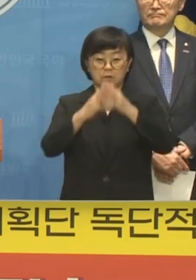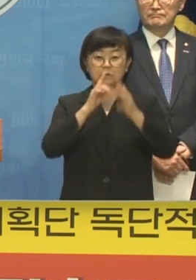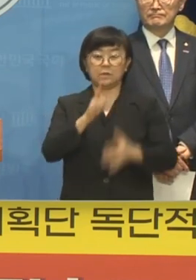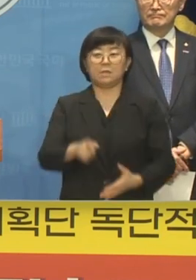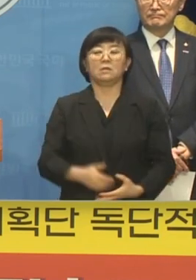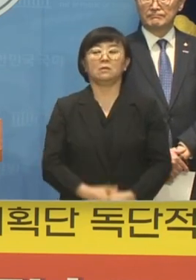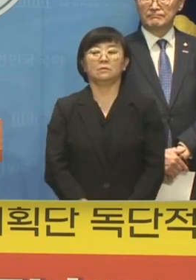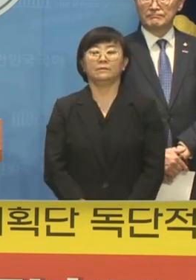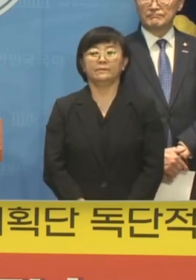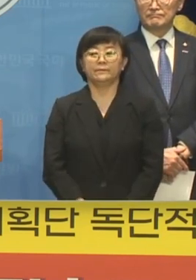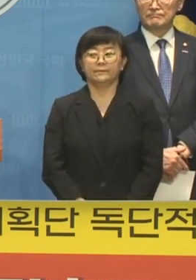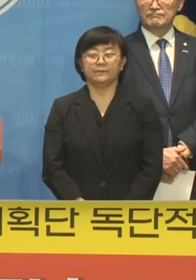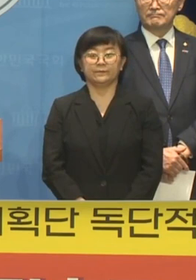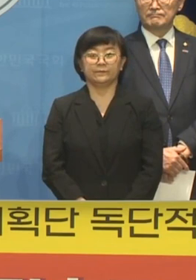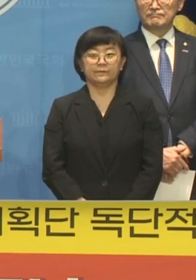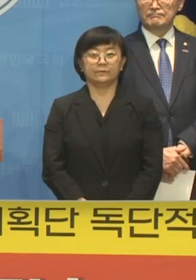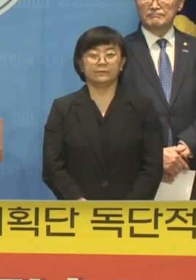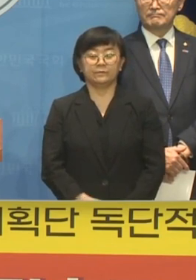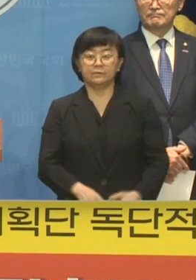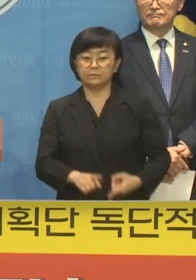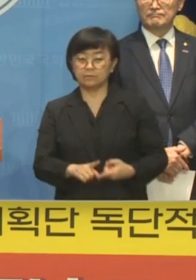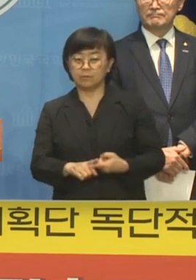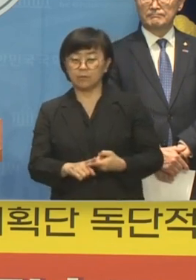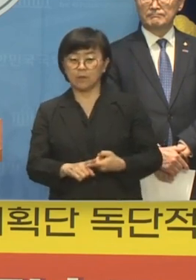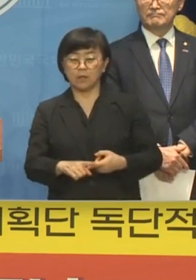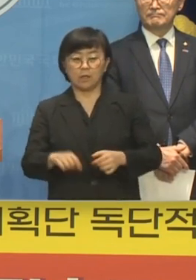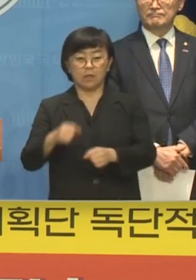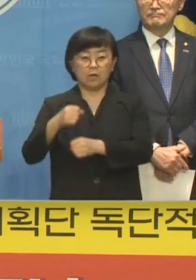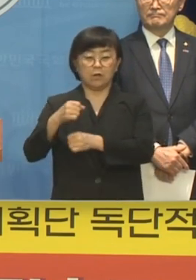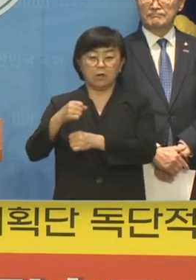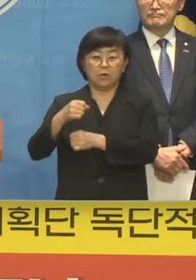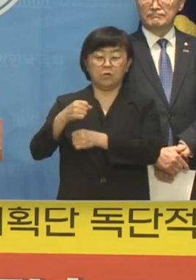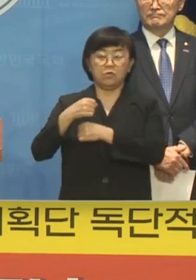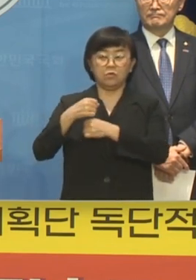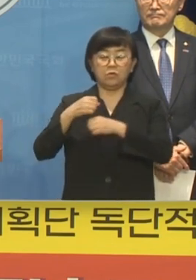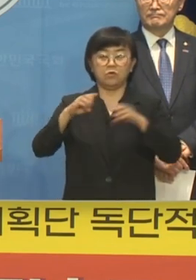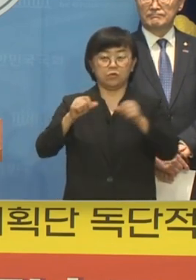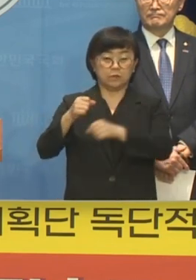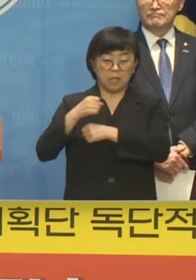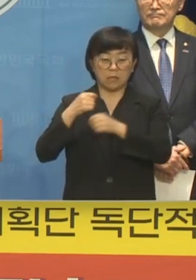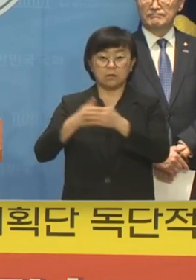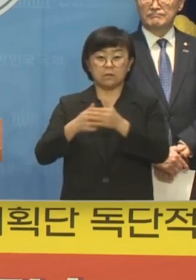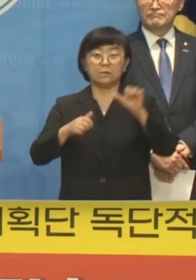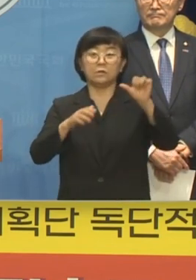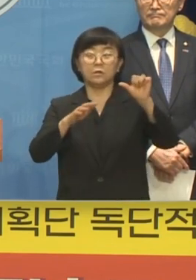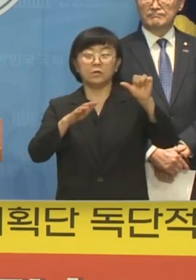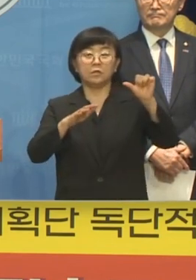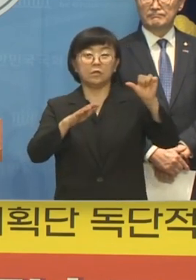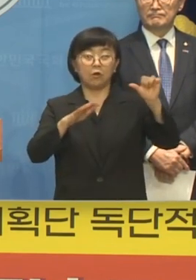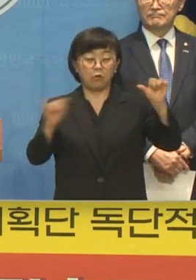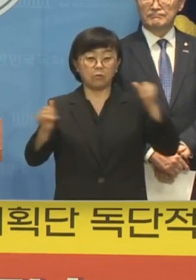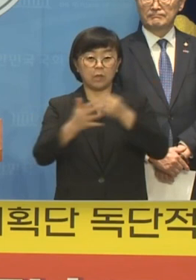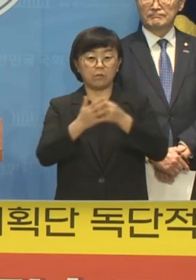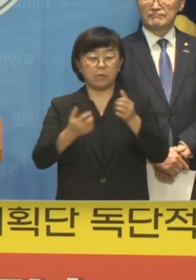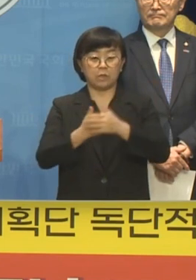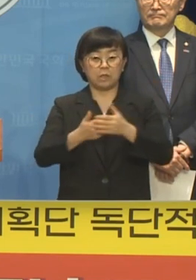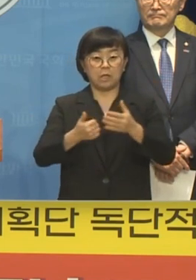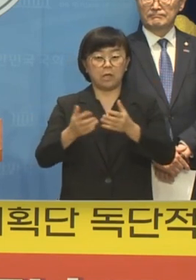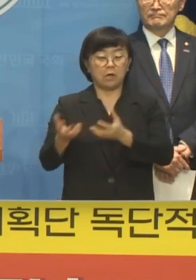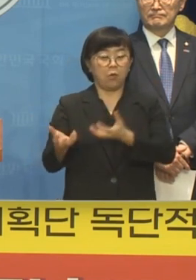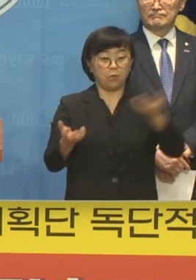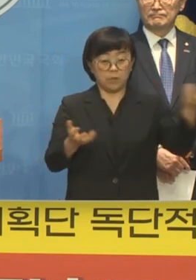것입니다. 육사에 있는 독립영웅 5분의 흉상을 철거하는 시도도 있었습니다. 김광동 진화위